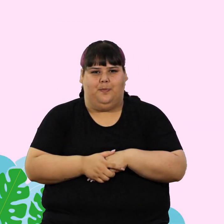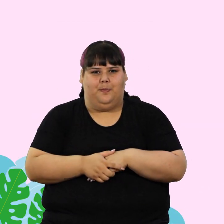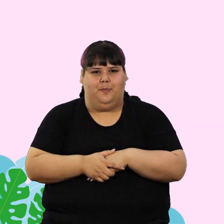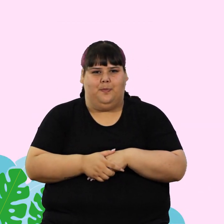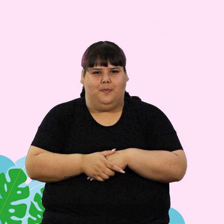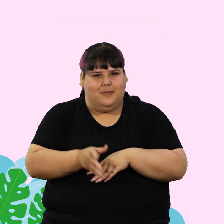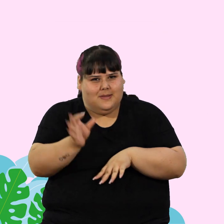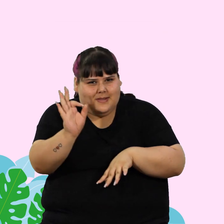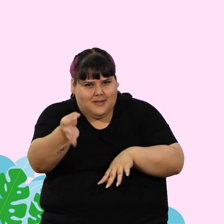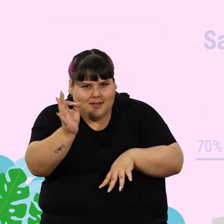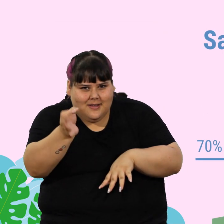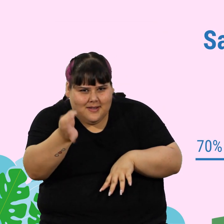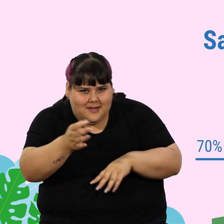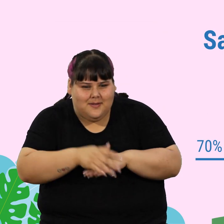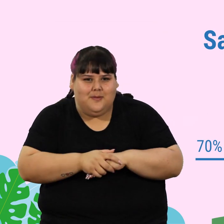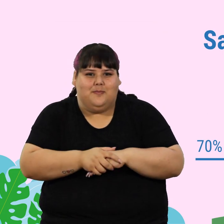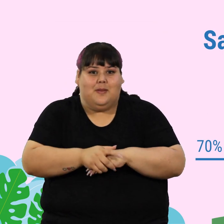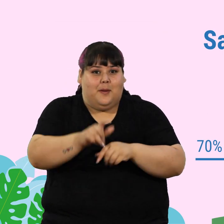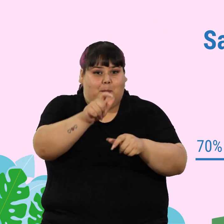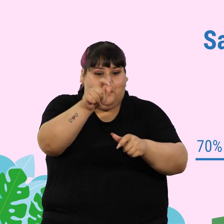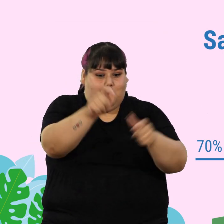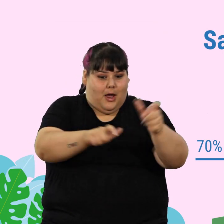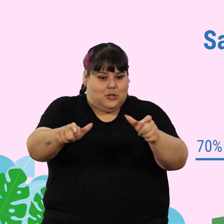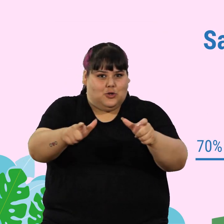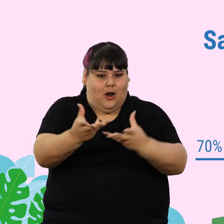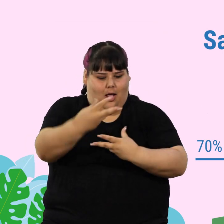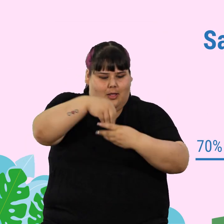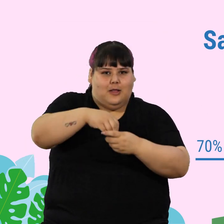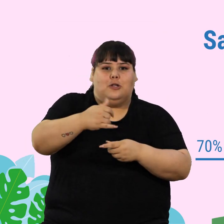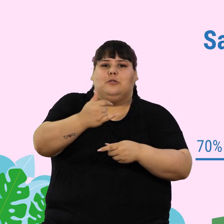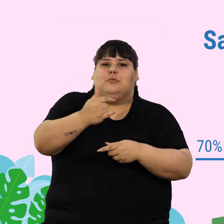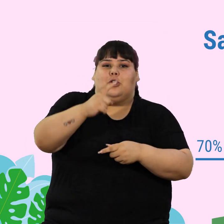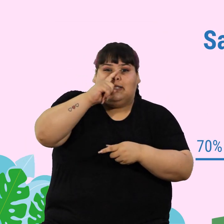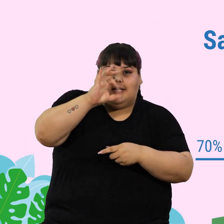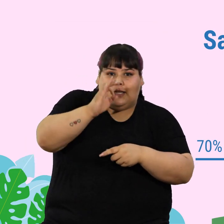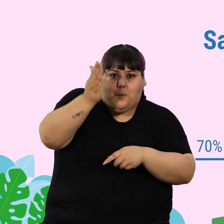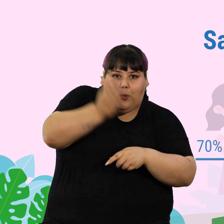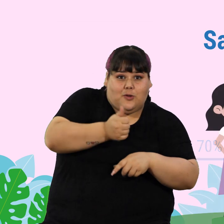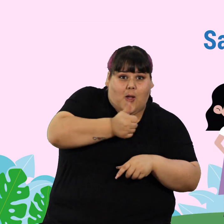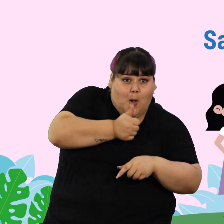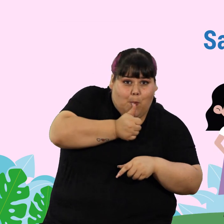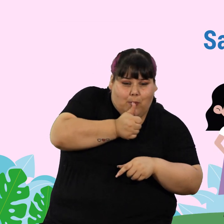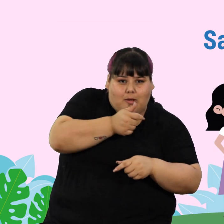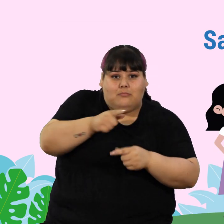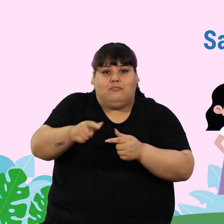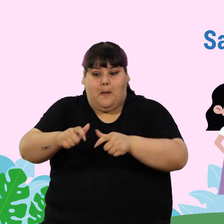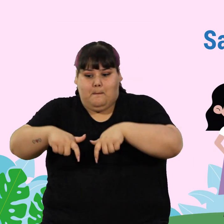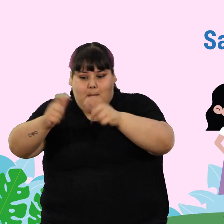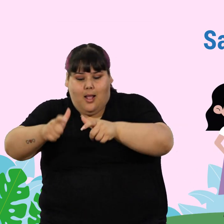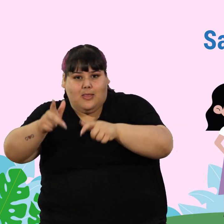¿Sabías? ¿Sabías que las personas somos 70% agua? Las plantas un